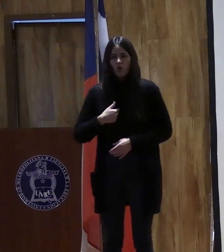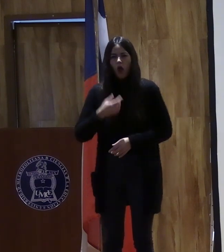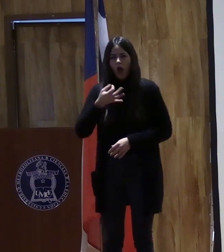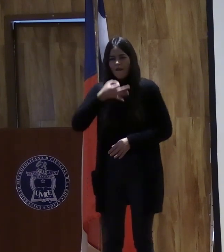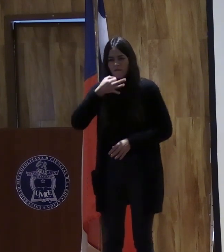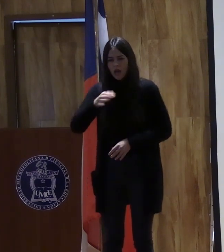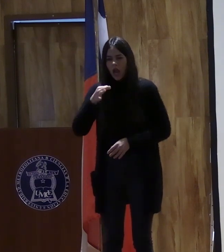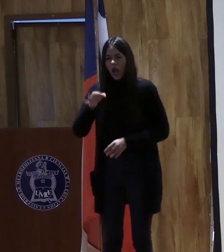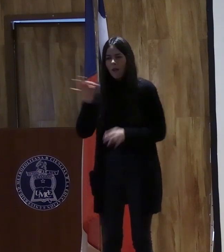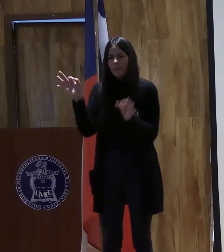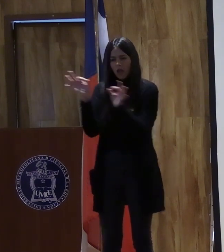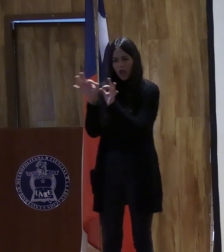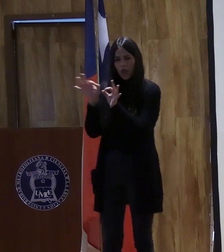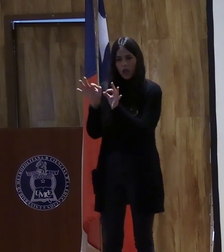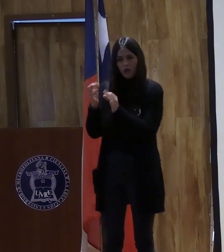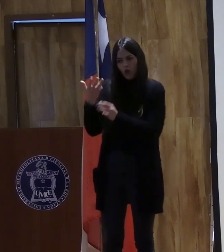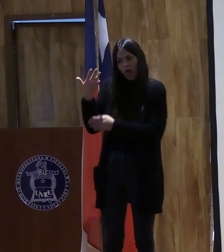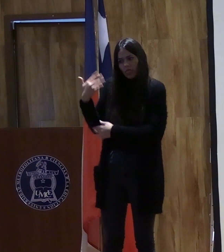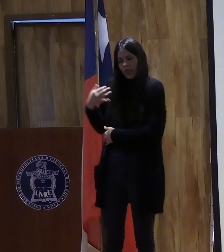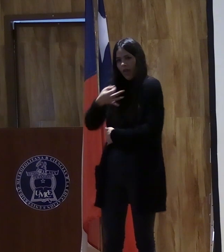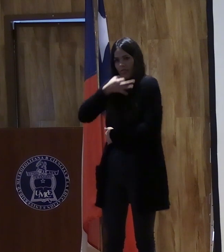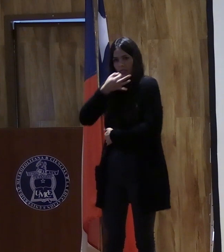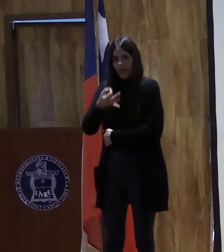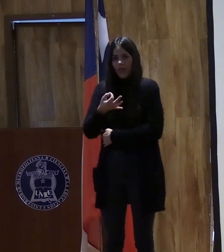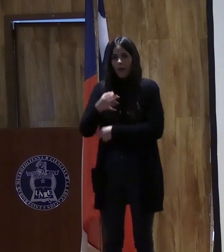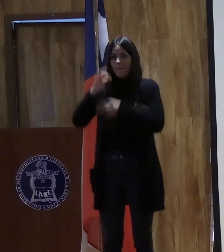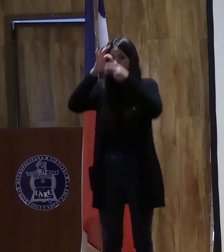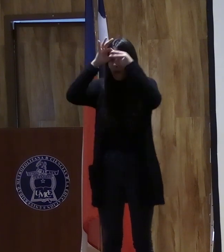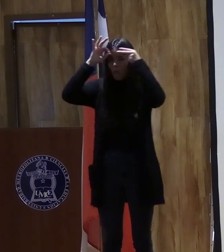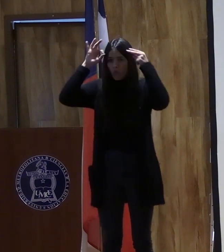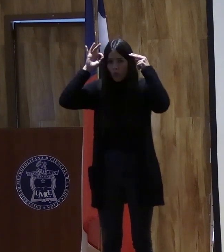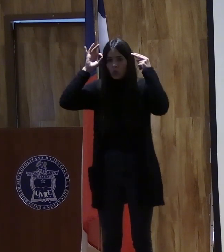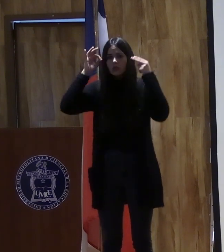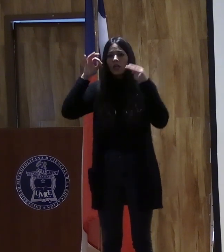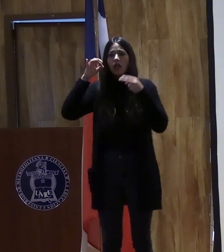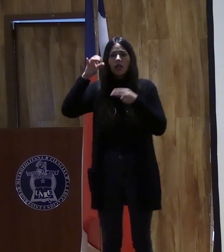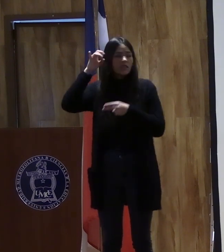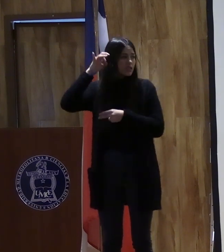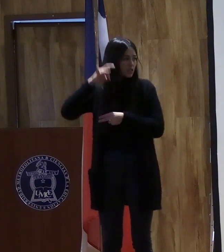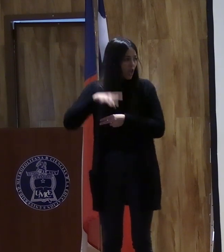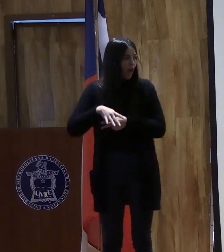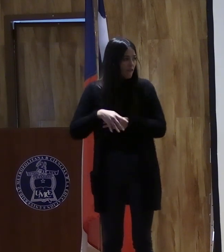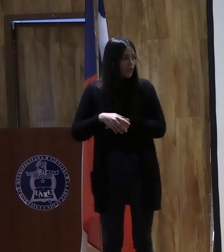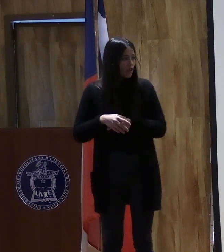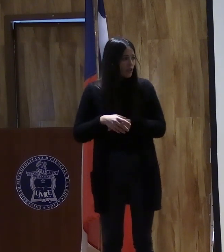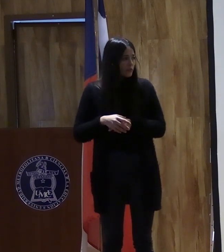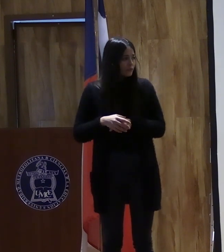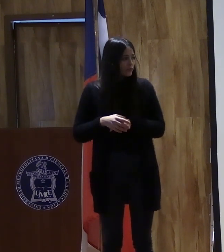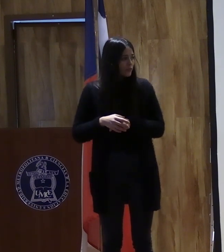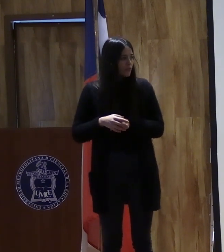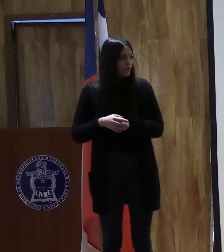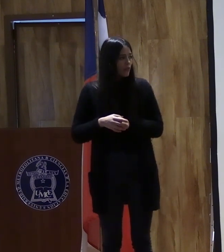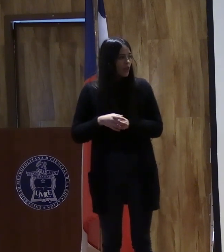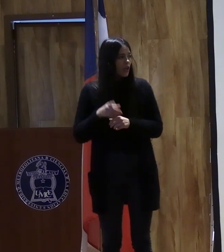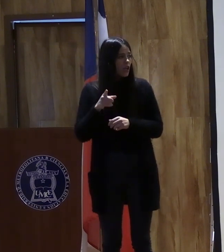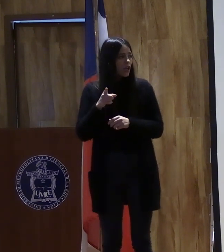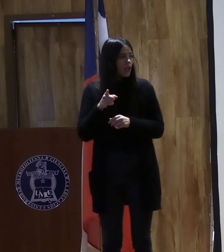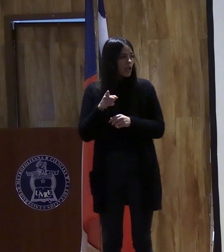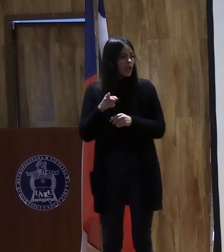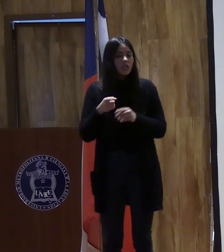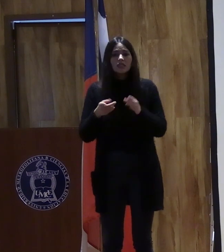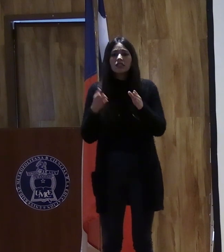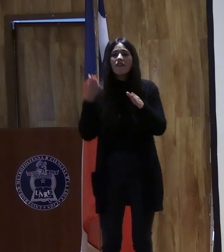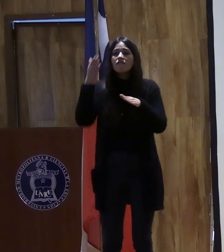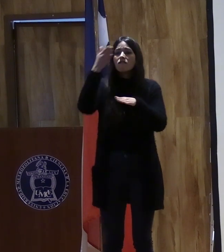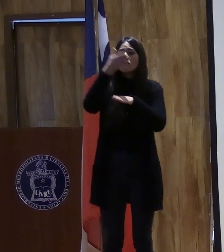más o menos lo que dije aquí al comienzo. Hay un mapuche que se va a Harvard y se doctora, sabe eso. Y si se va a Princeton o si